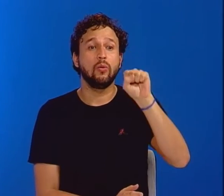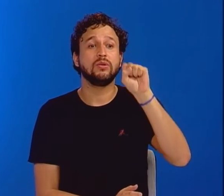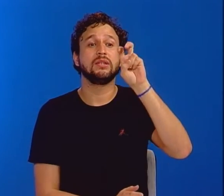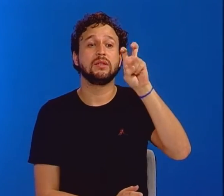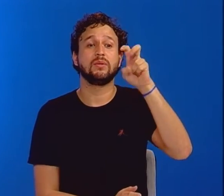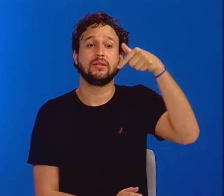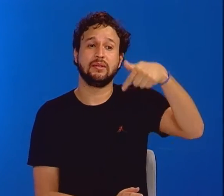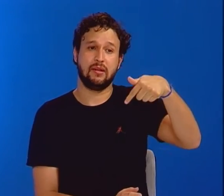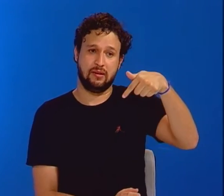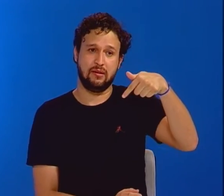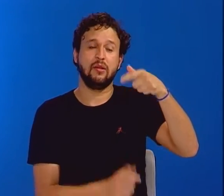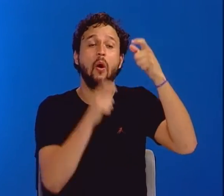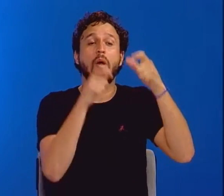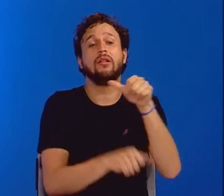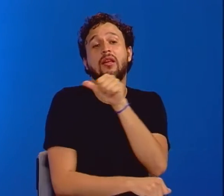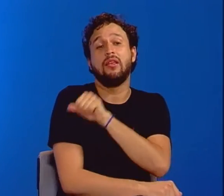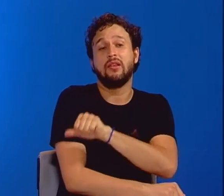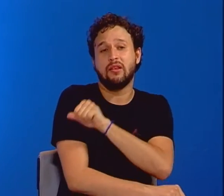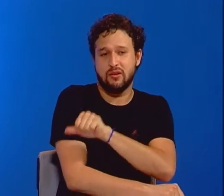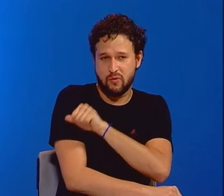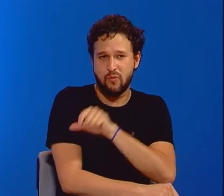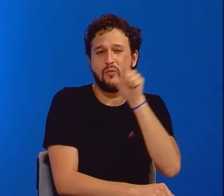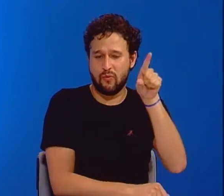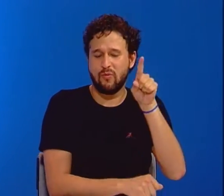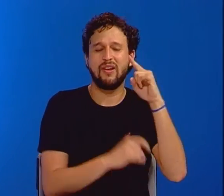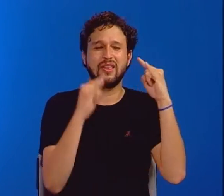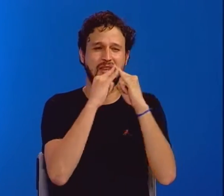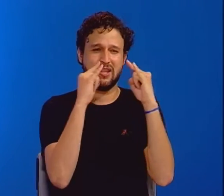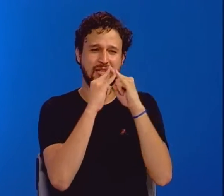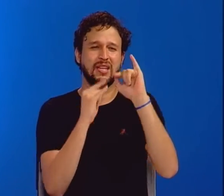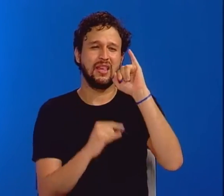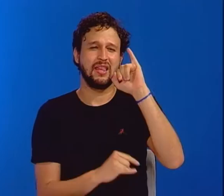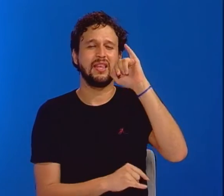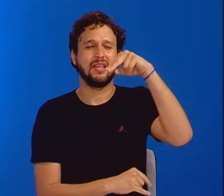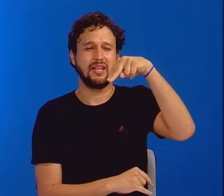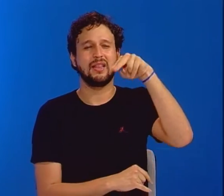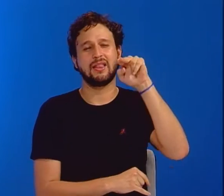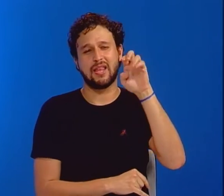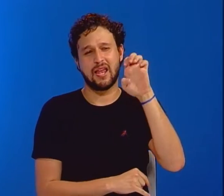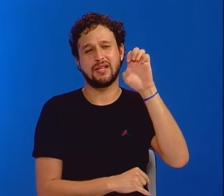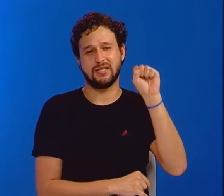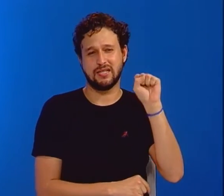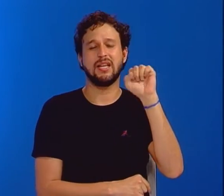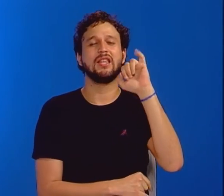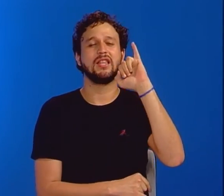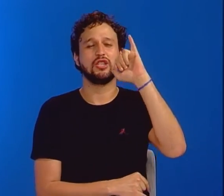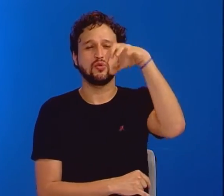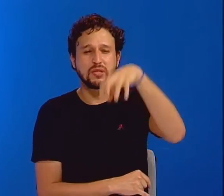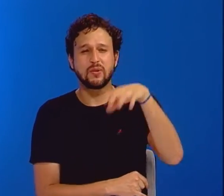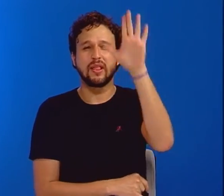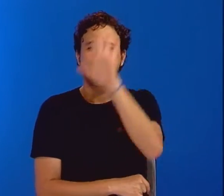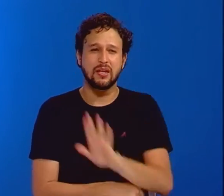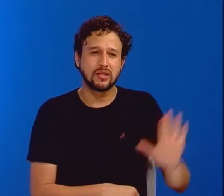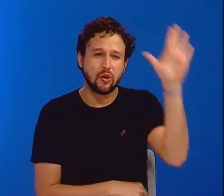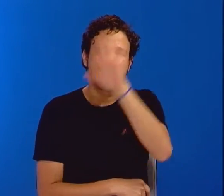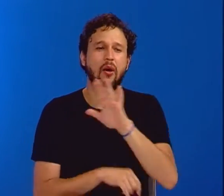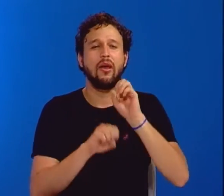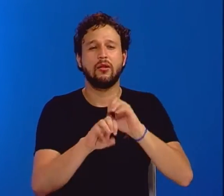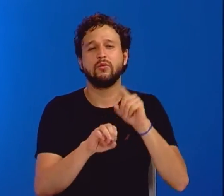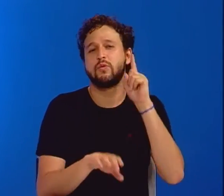primeiro registro foi em 1875, no Rio de Janeiro, onde a gente até hoje tem o INES, que é o Instituto Nacional de